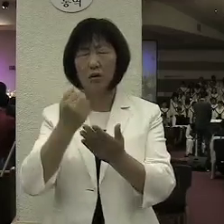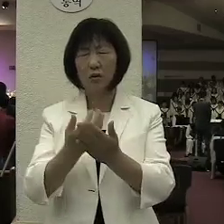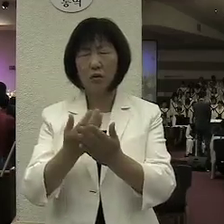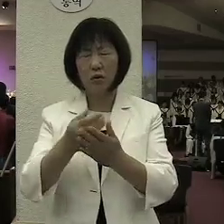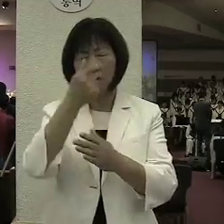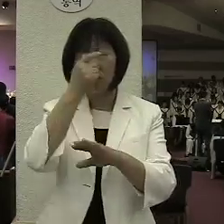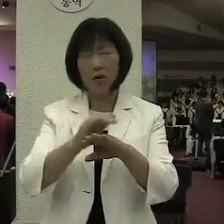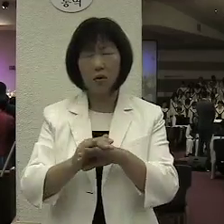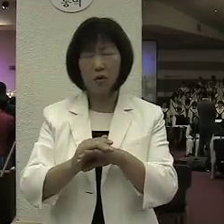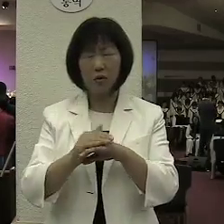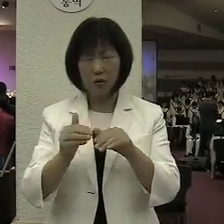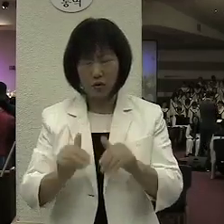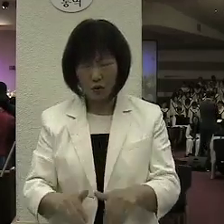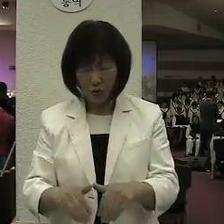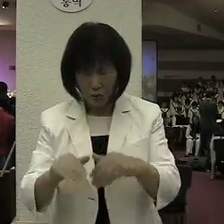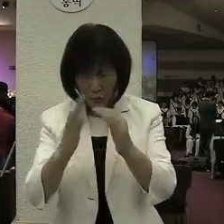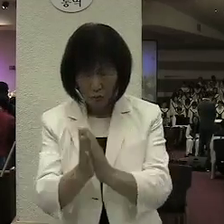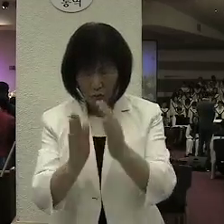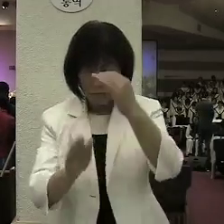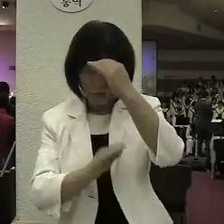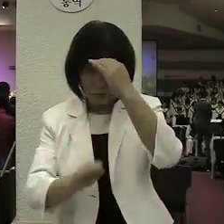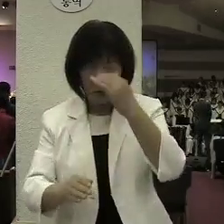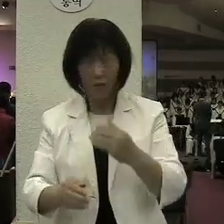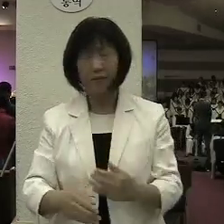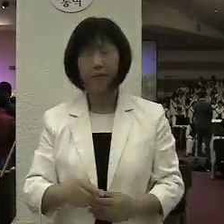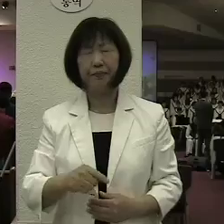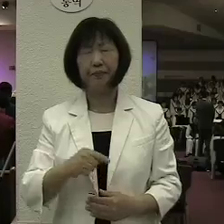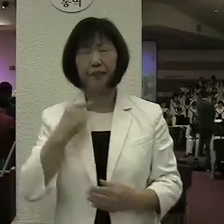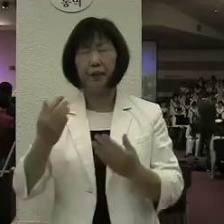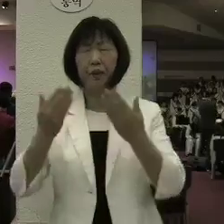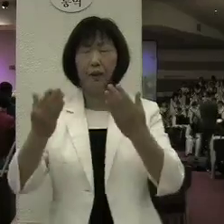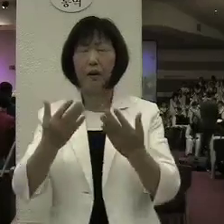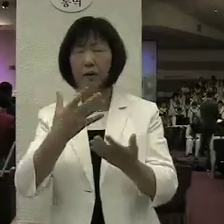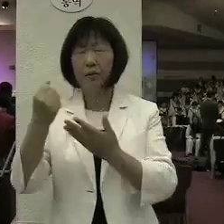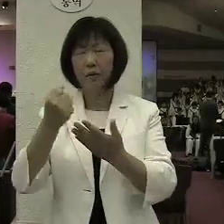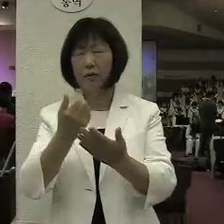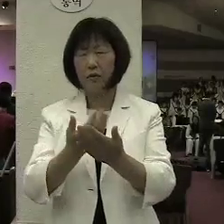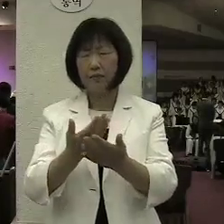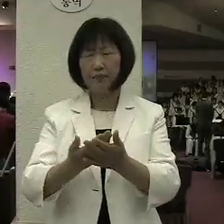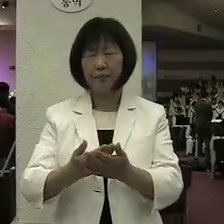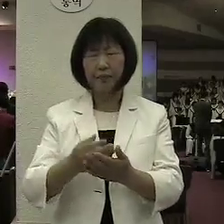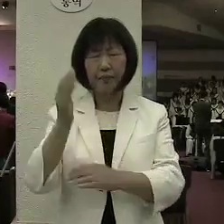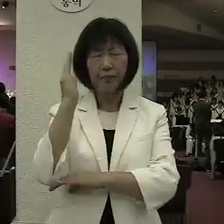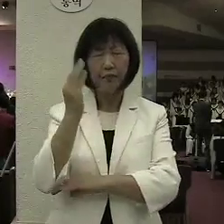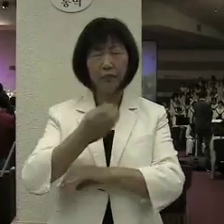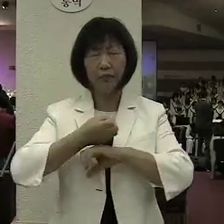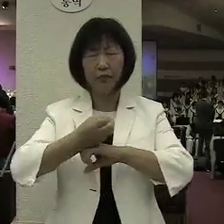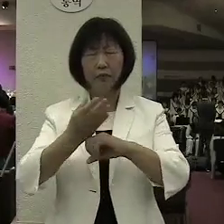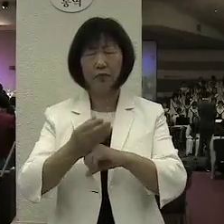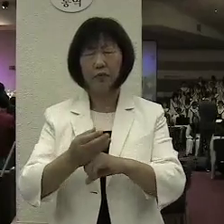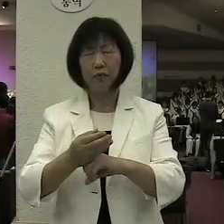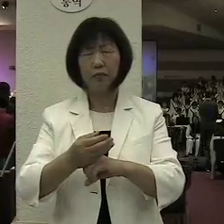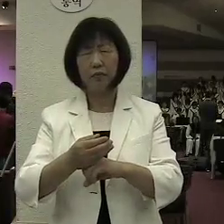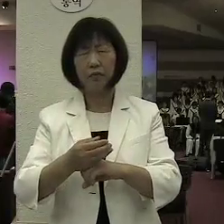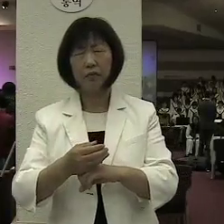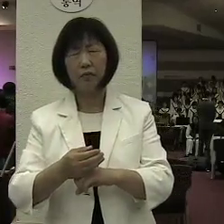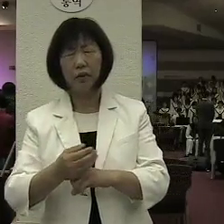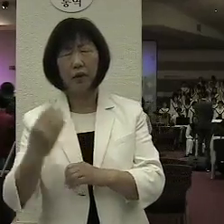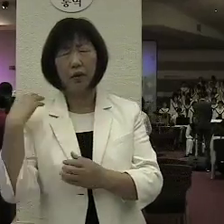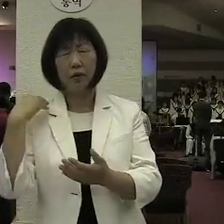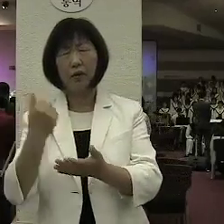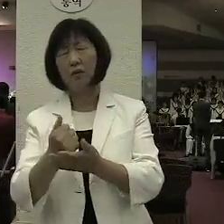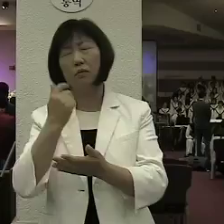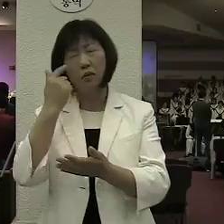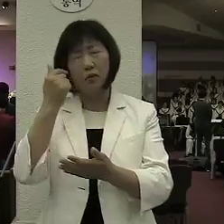주옵시고 예배를 수용드는 모든 성도들의 헌신을 흠량하여 주시옵소서. 말씀을 대언하실 김승훈